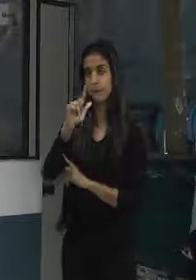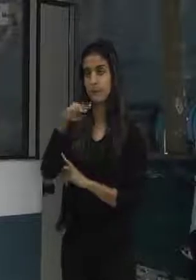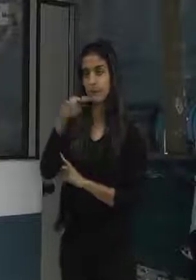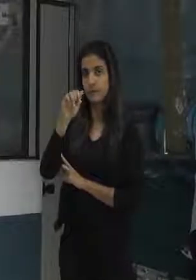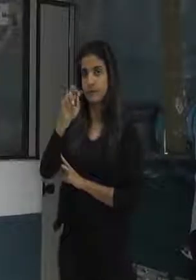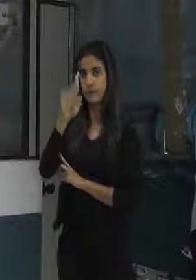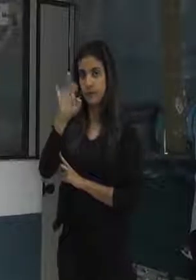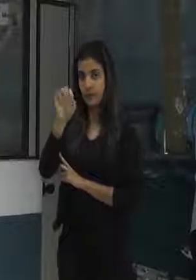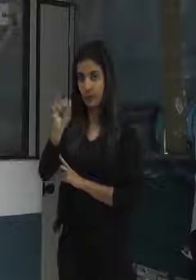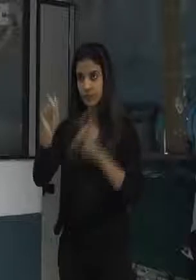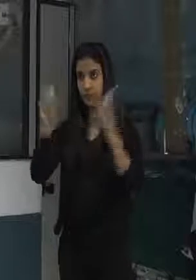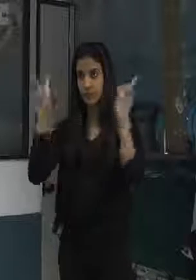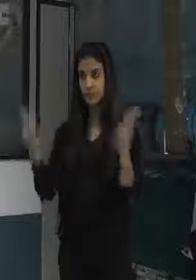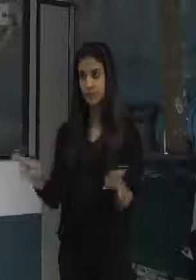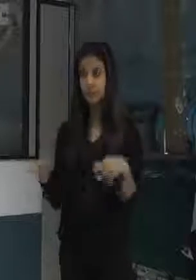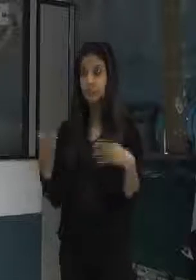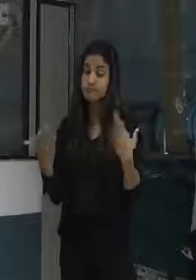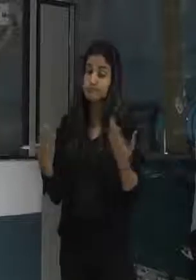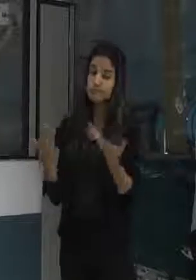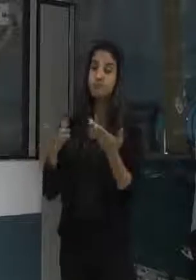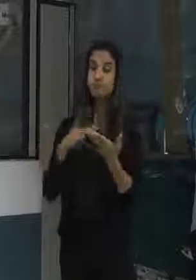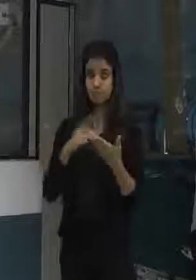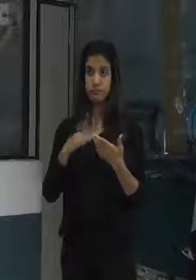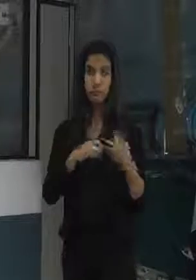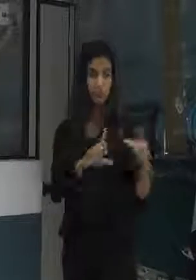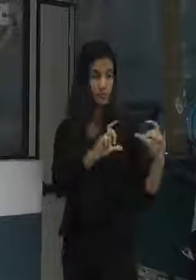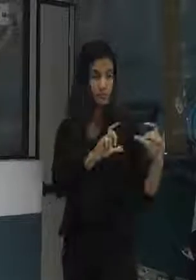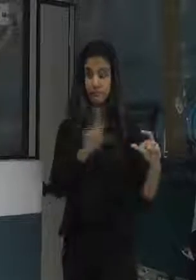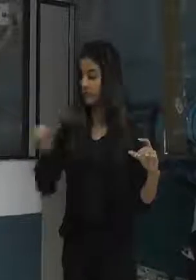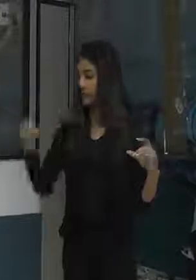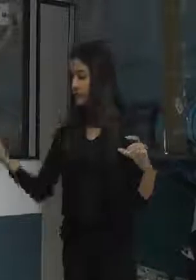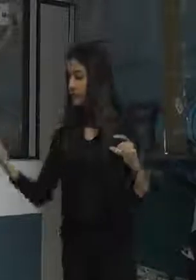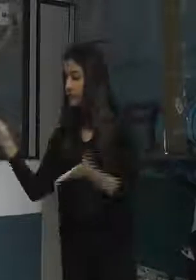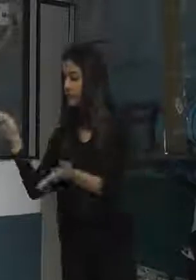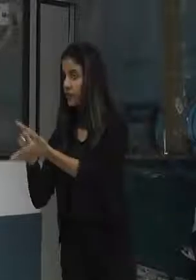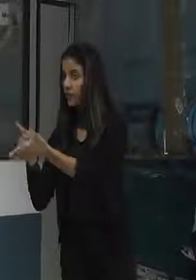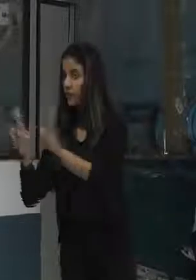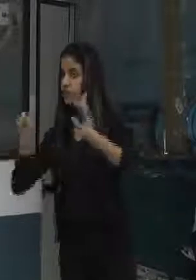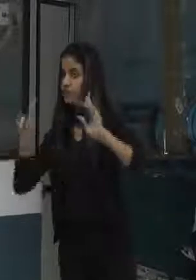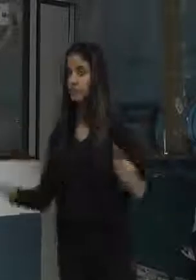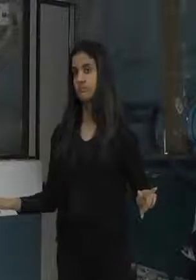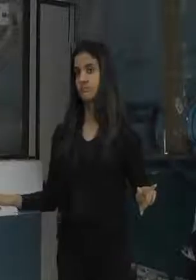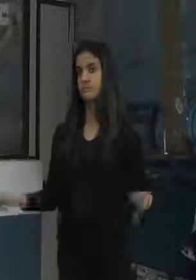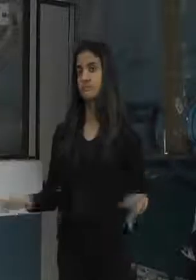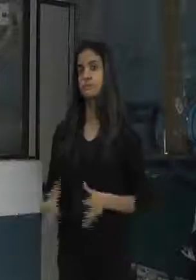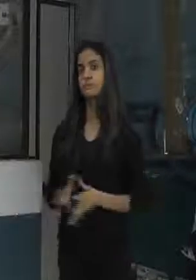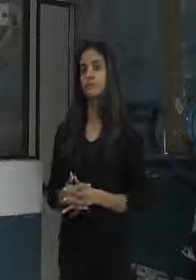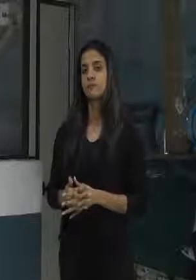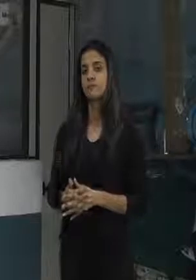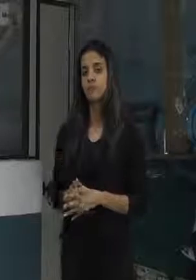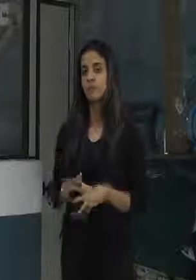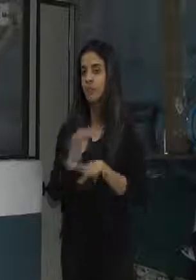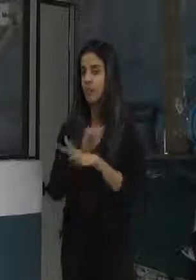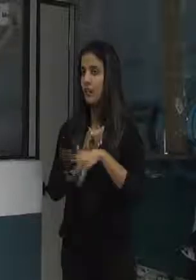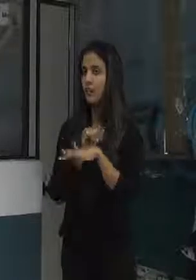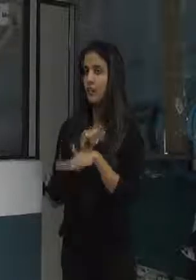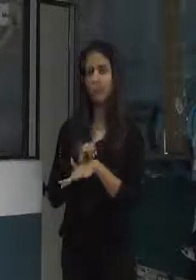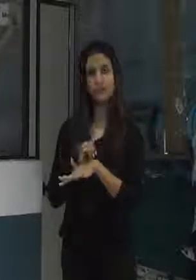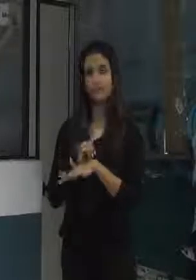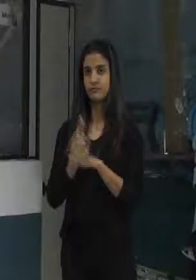Então, esta é a cidade real. Então, a gente está com problema de